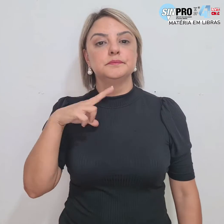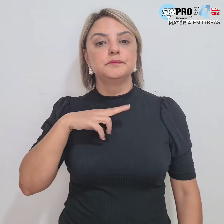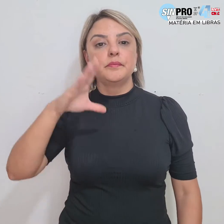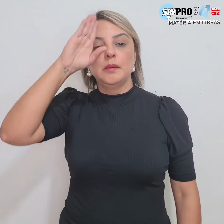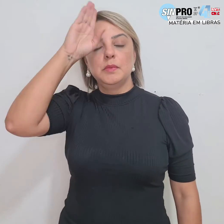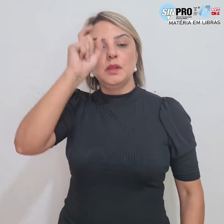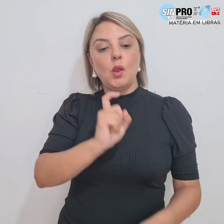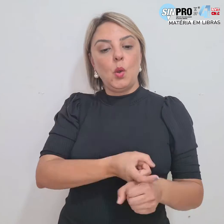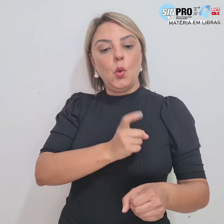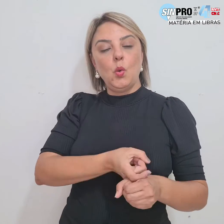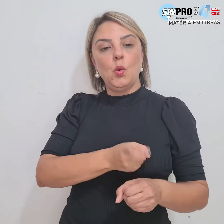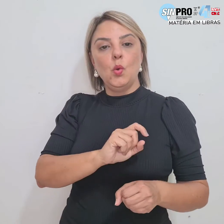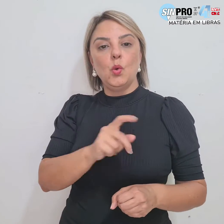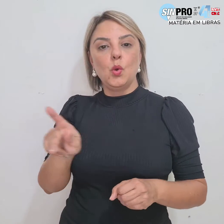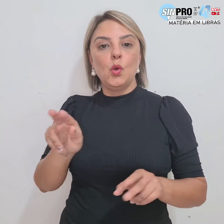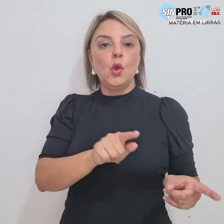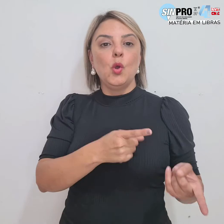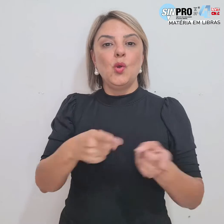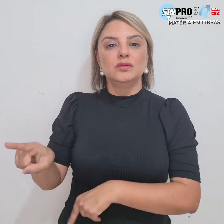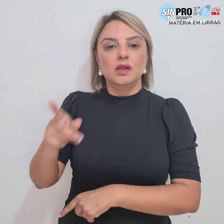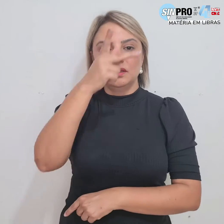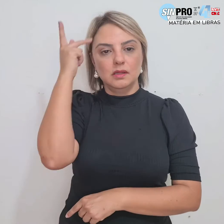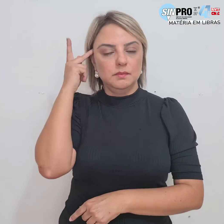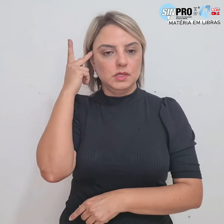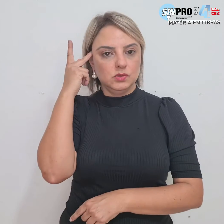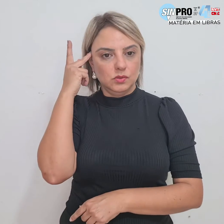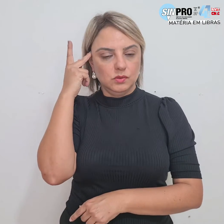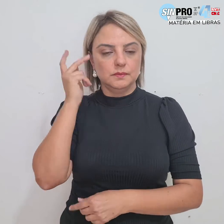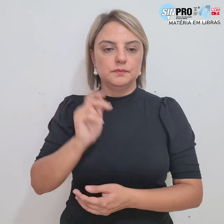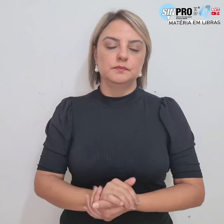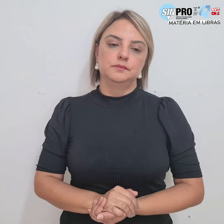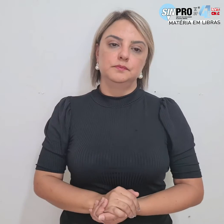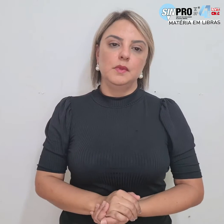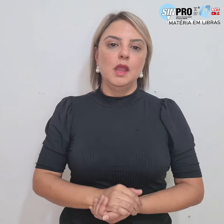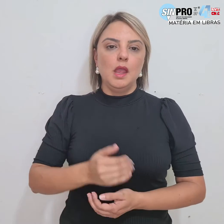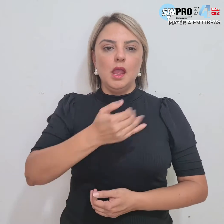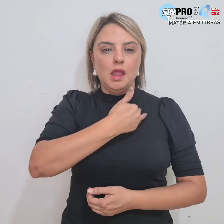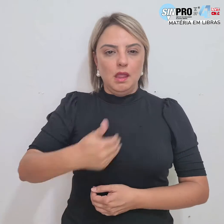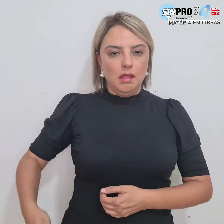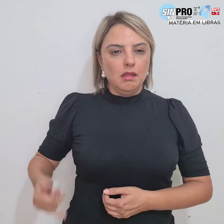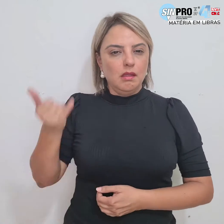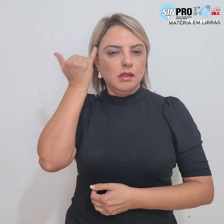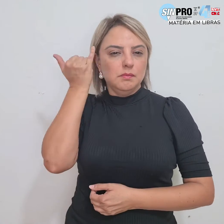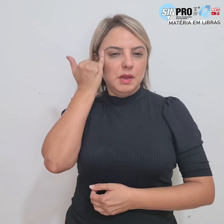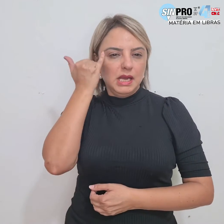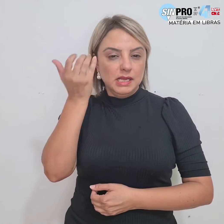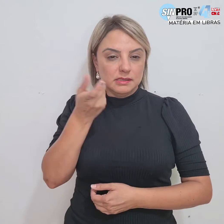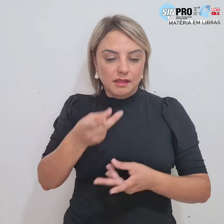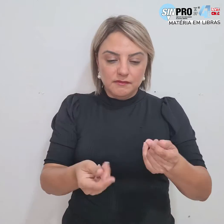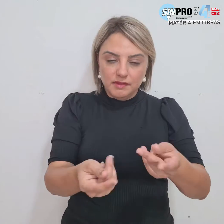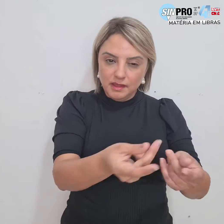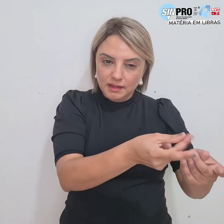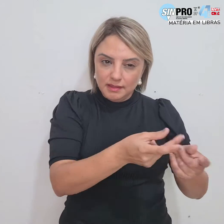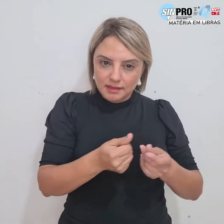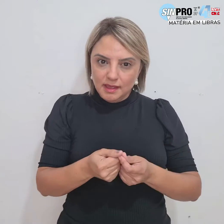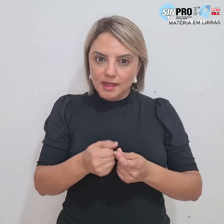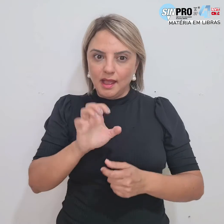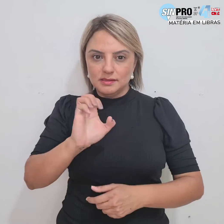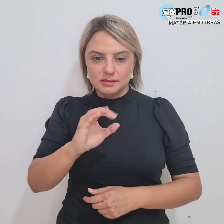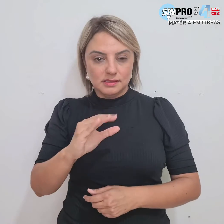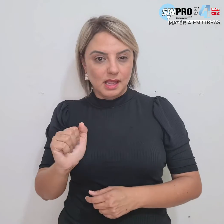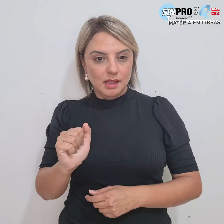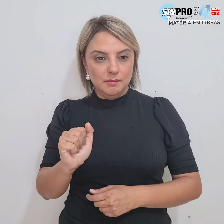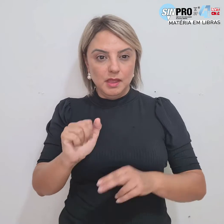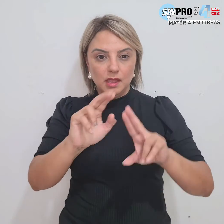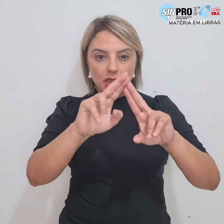privatizadas priorizam o lucro em vez das pessoas e consumidores. ibanês quer privatizar a SEB sem passar pela